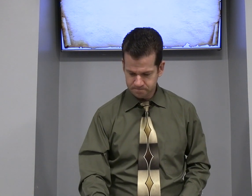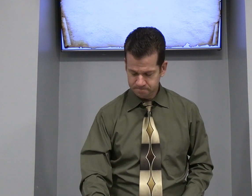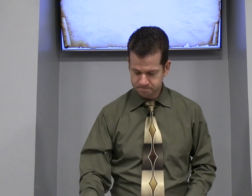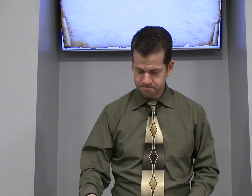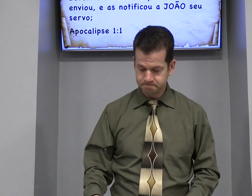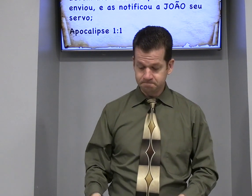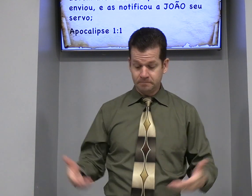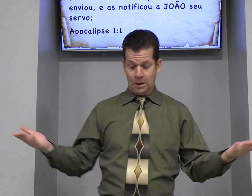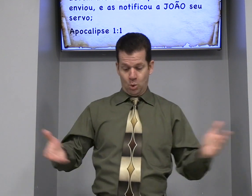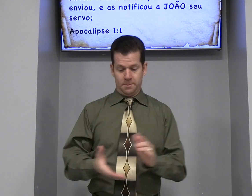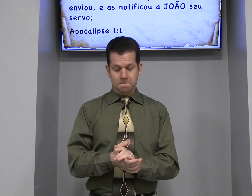João escreveu.